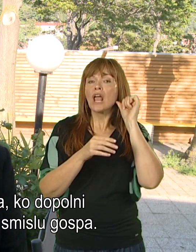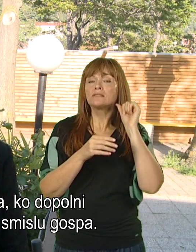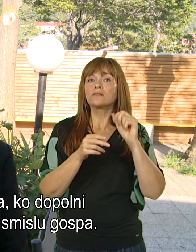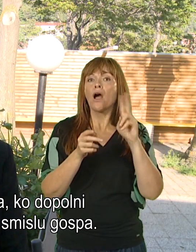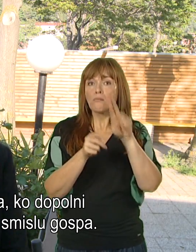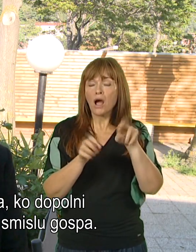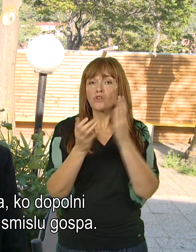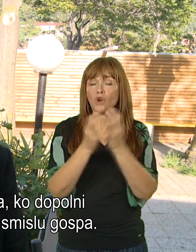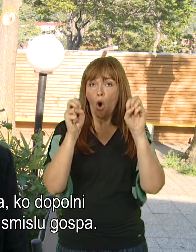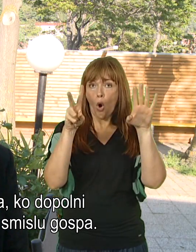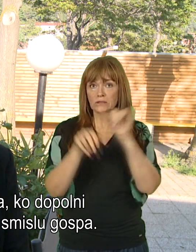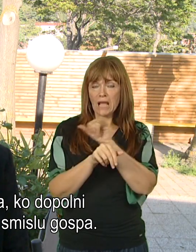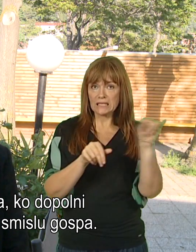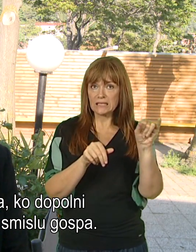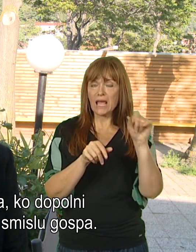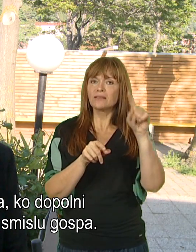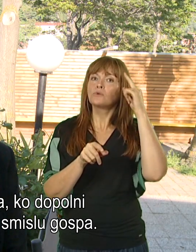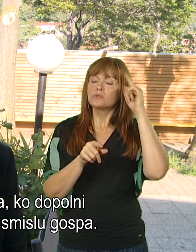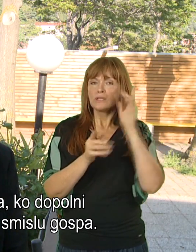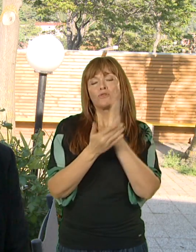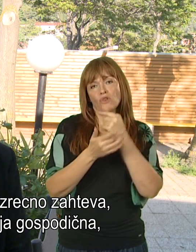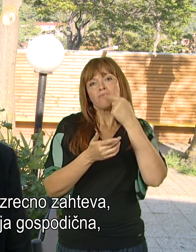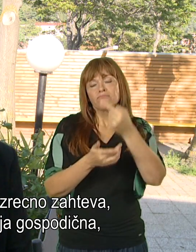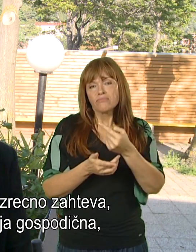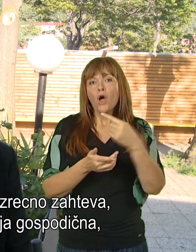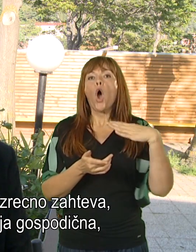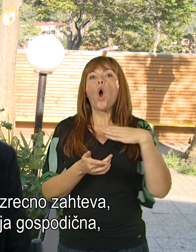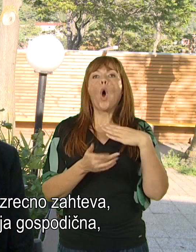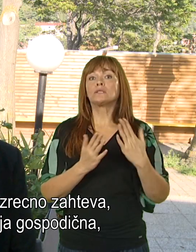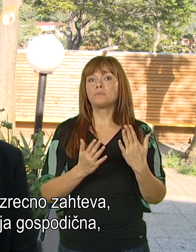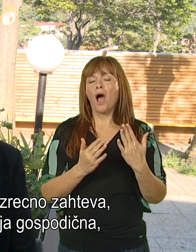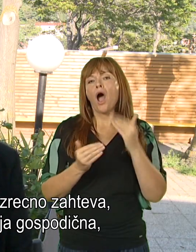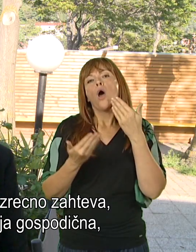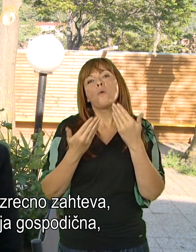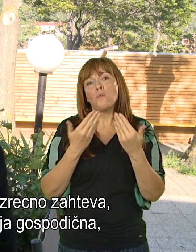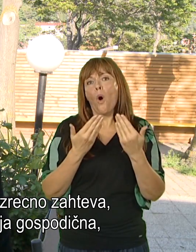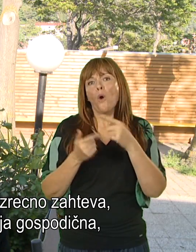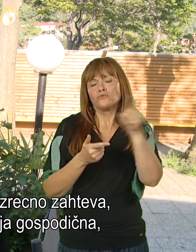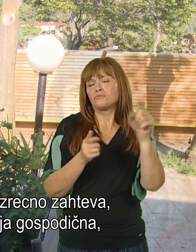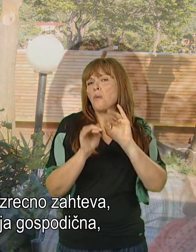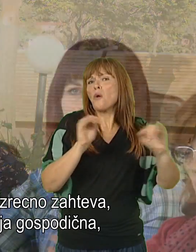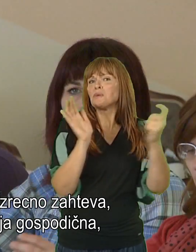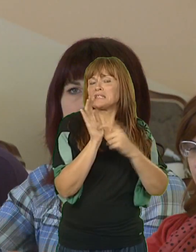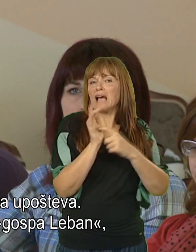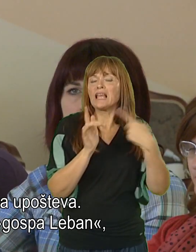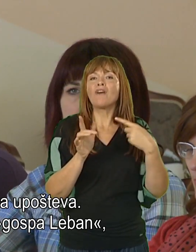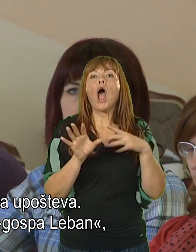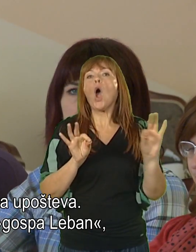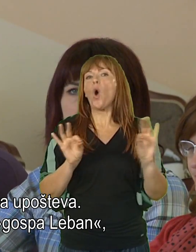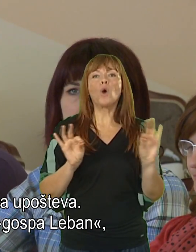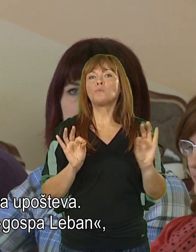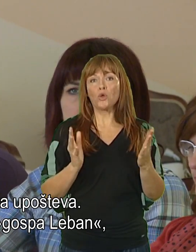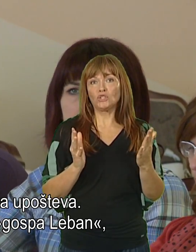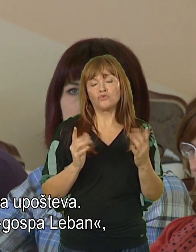let, je v tem smislu gospa. Mogoče kakšna izrecno zahteva, da se naslavlja z gospodična, kar se seveda